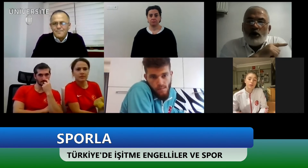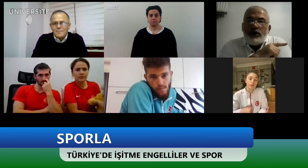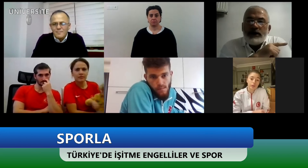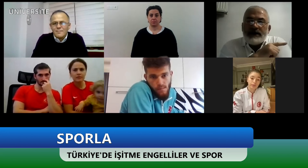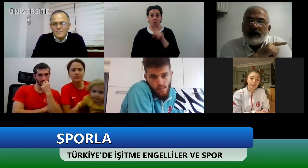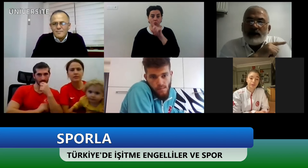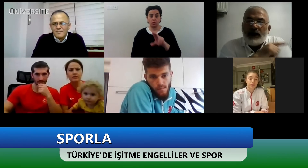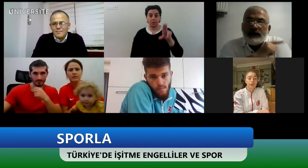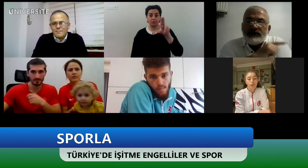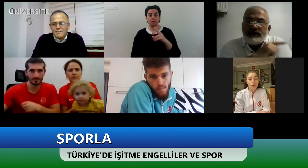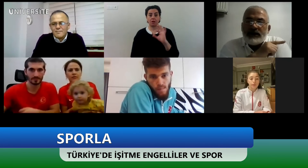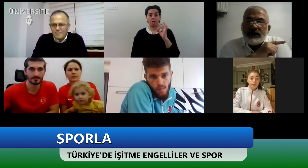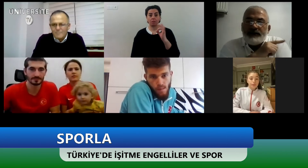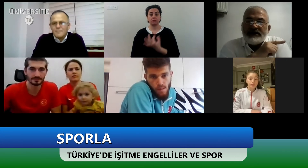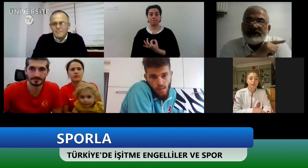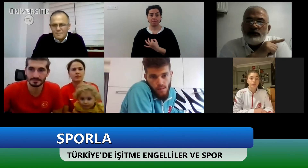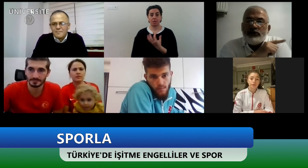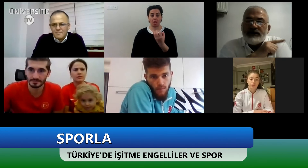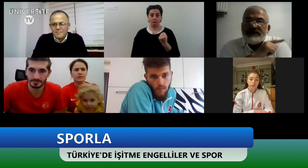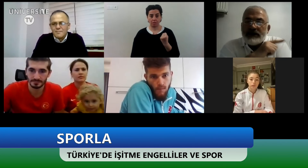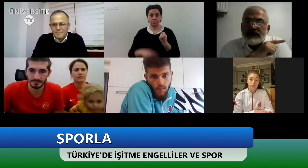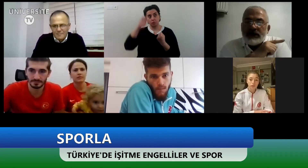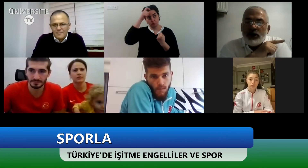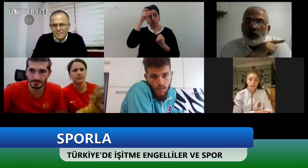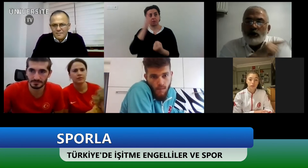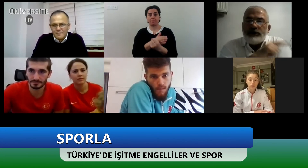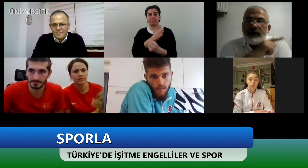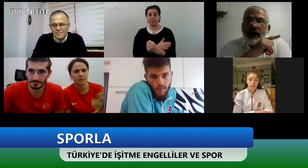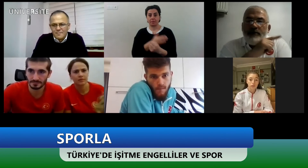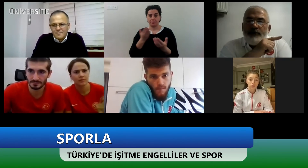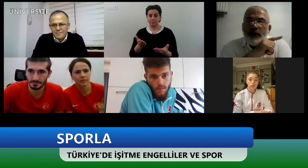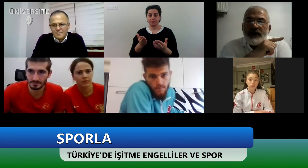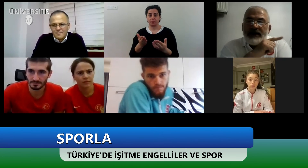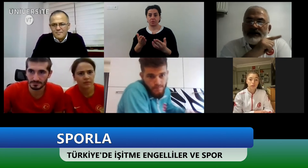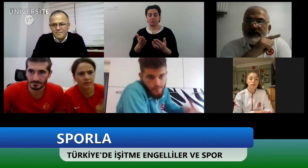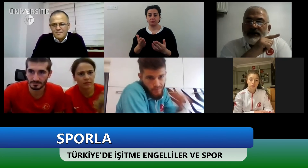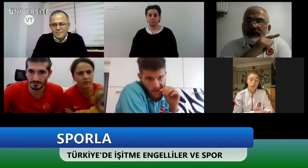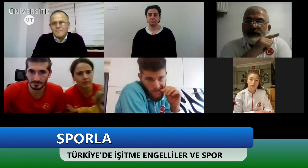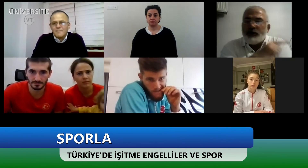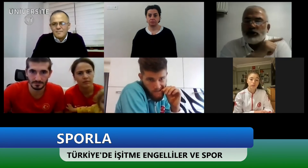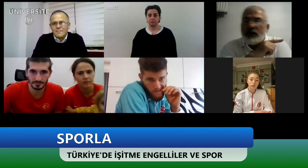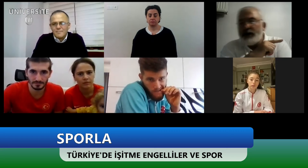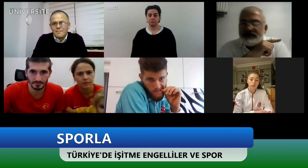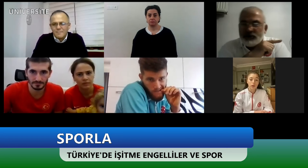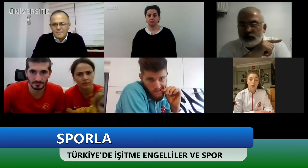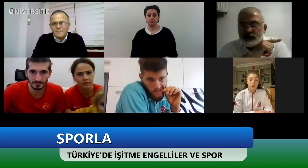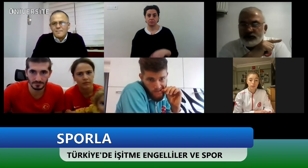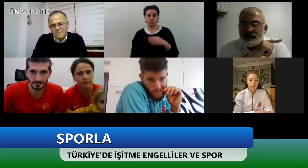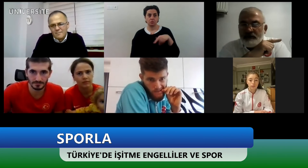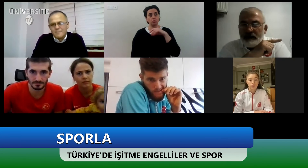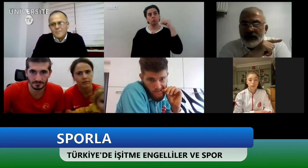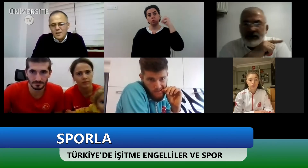düşündüğümüzde 17 tane altın madalya birden ülkemize gelecek. O zaman en popüler spor camiası biz